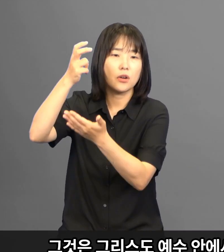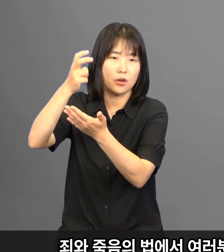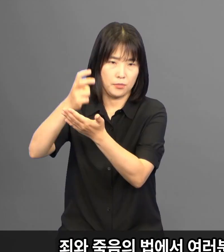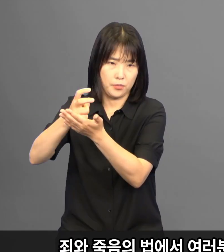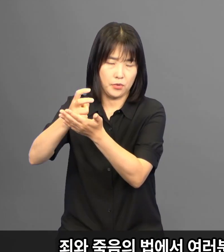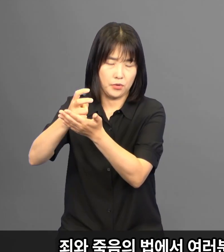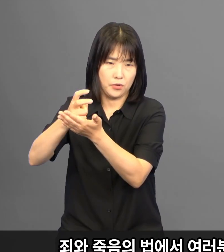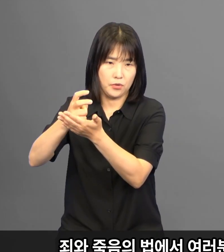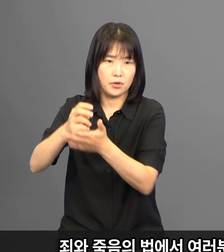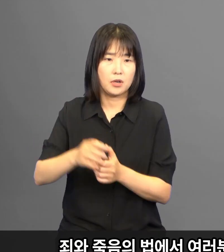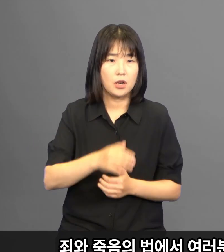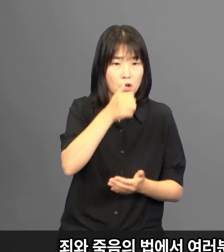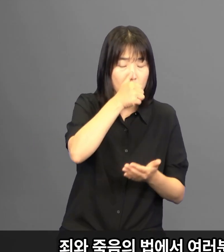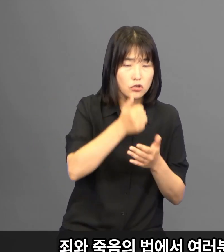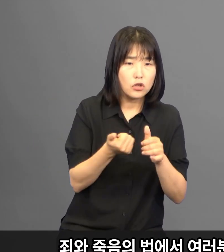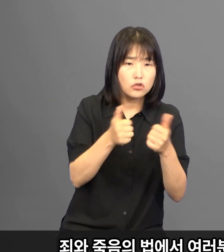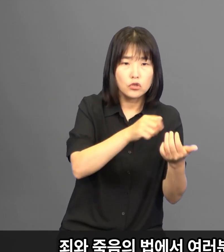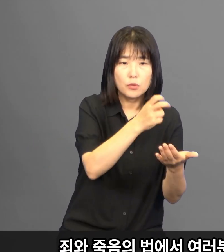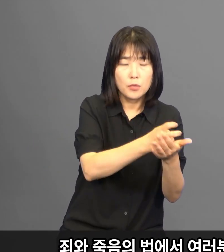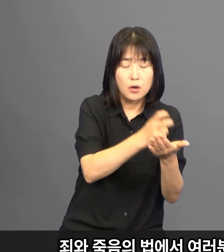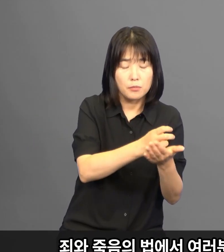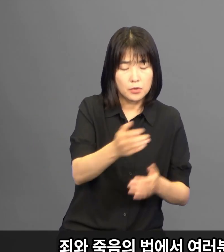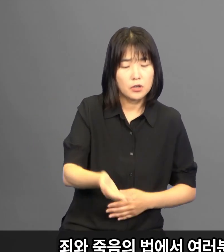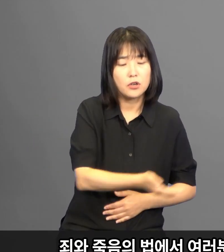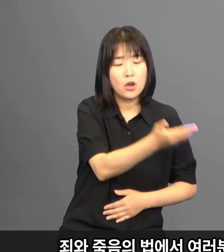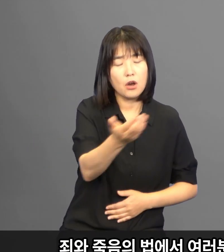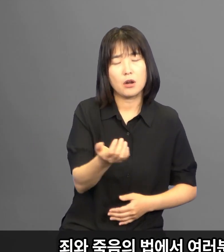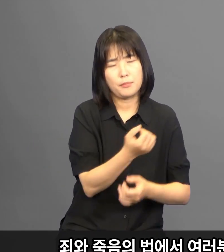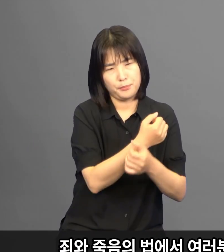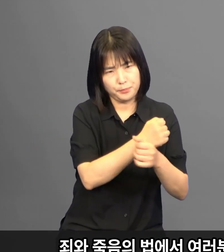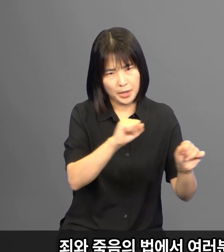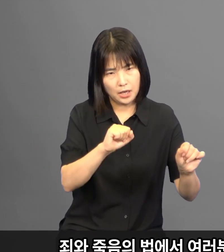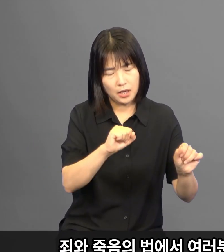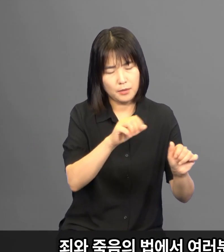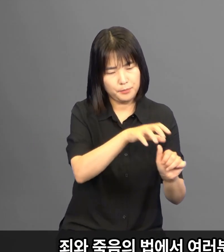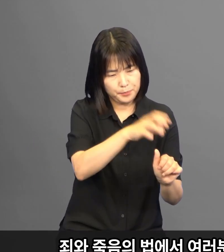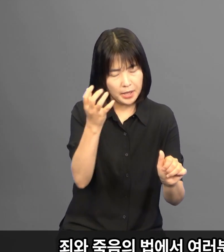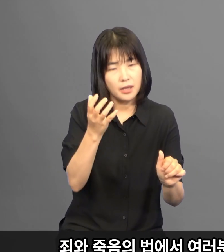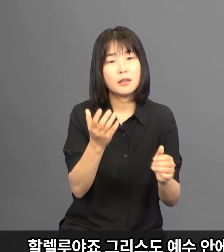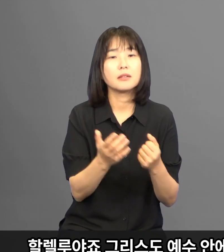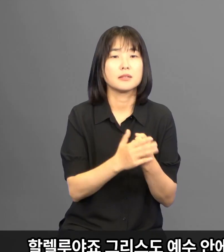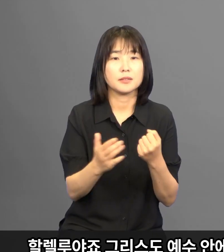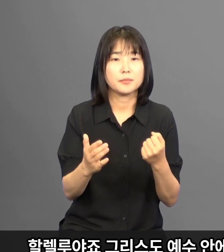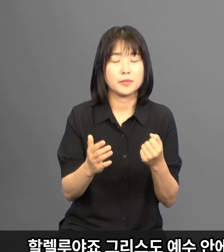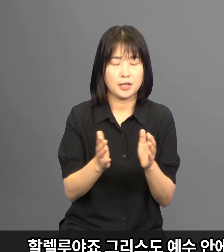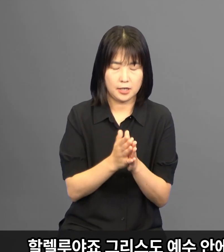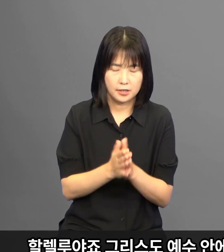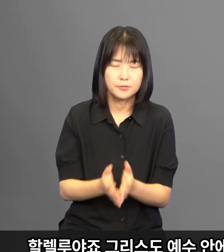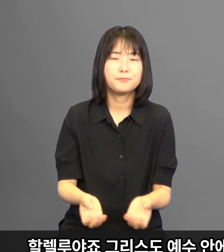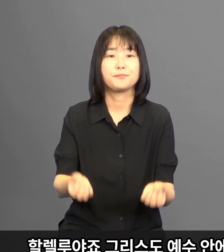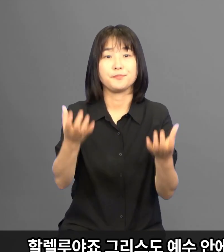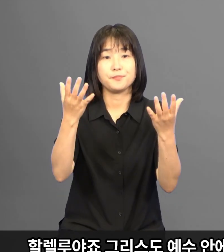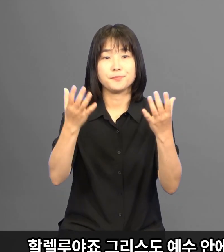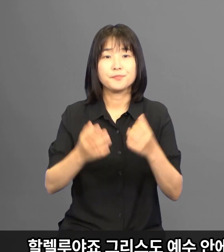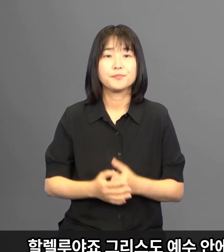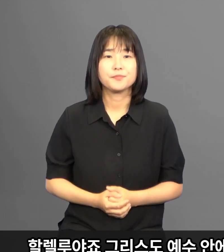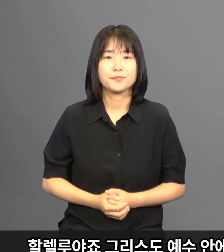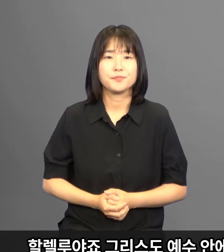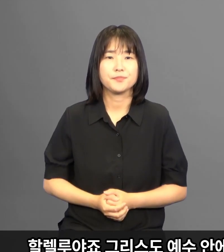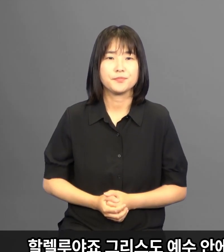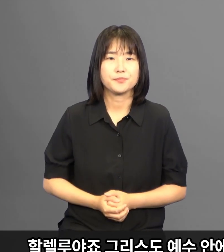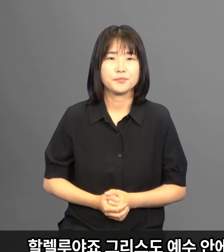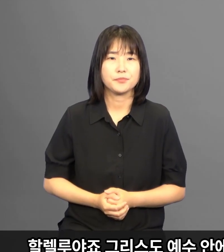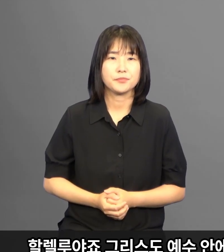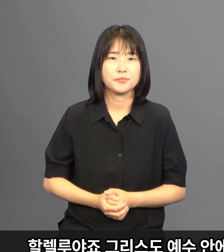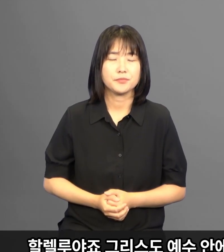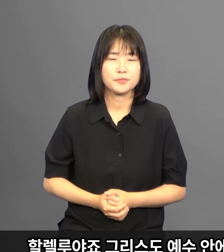법이 죄와 죽음의 법에서 여러분을 해방하여 주었기 때문입니다. 할렐루야죠. 그리스도